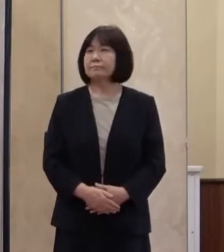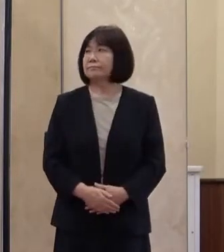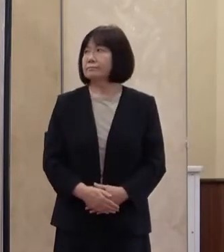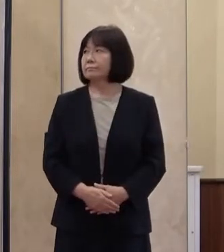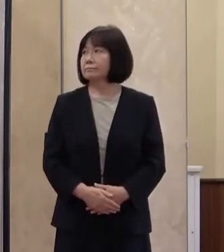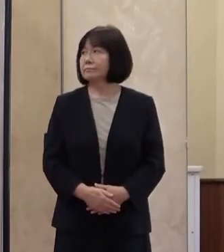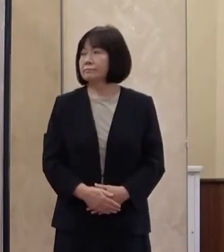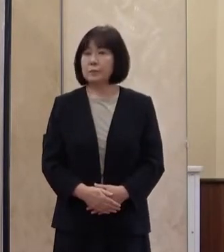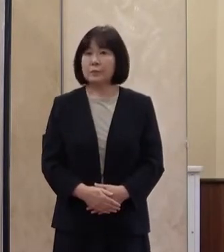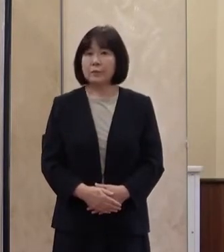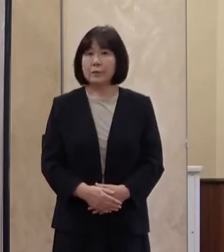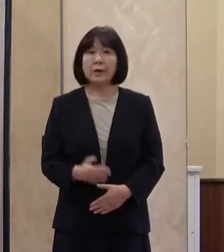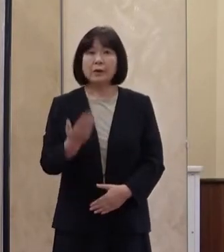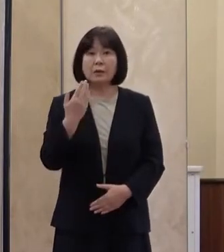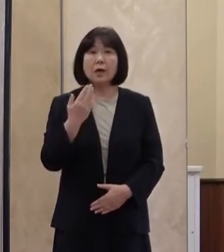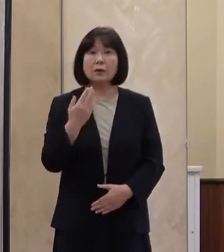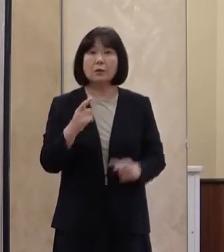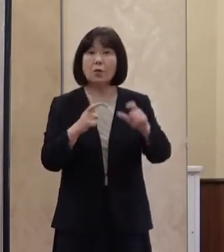先の交通省電話の方です。